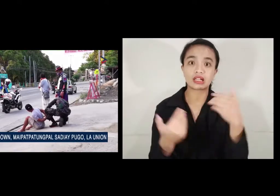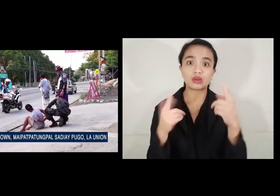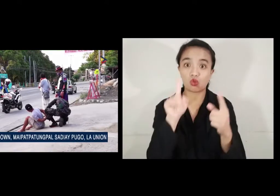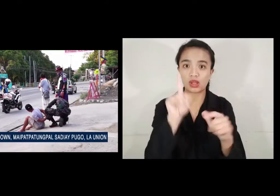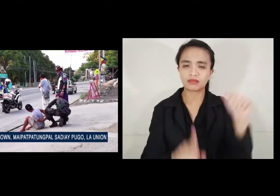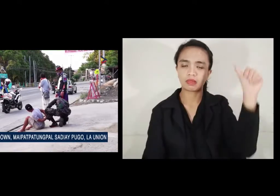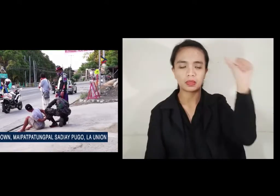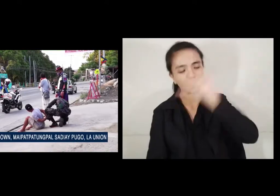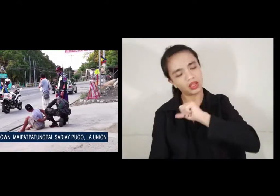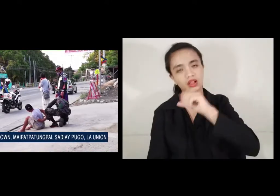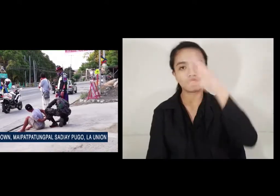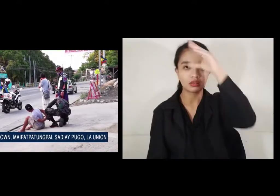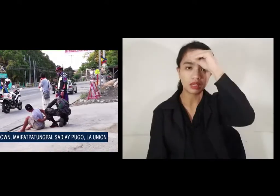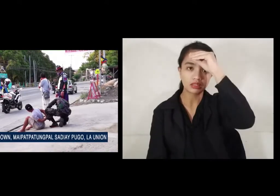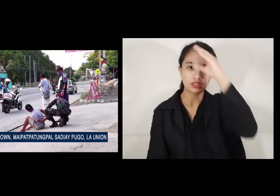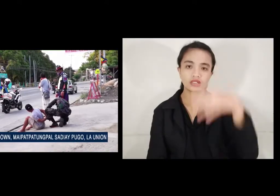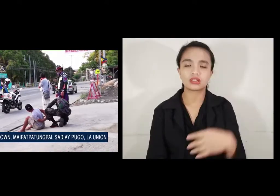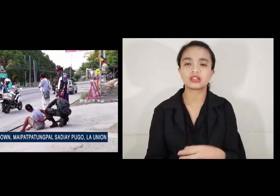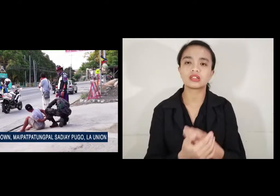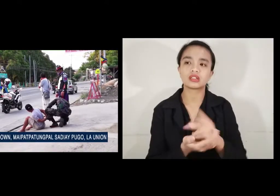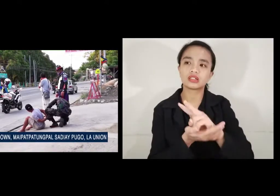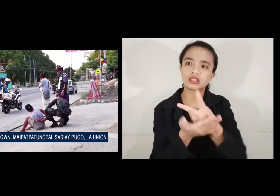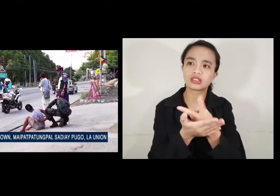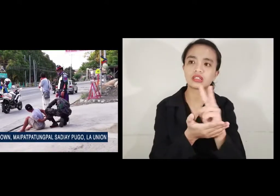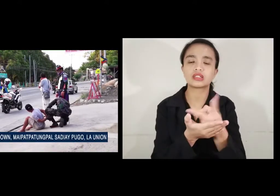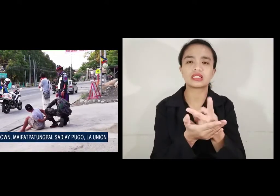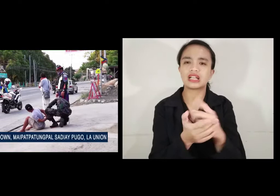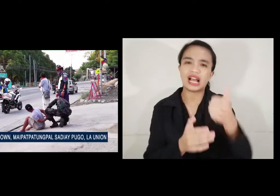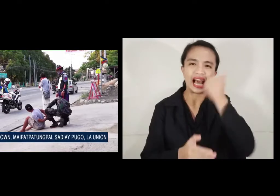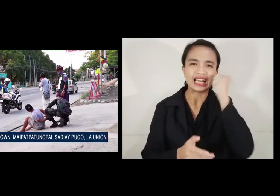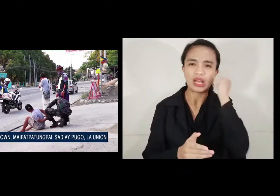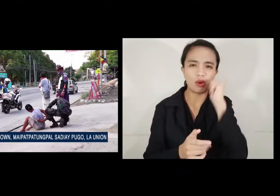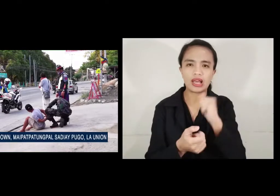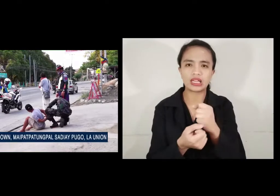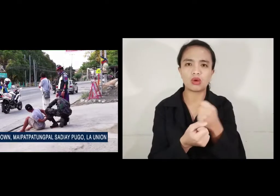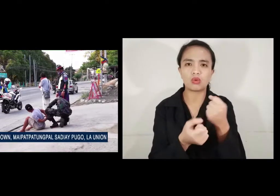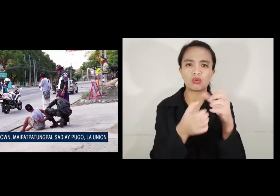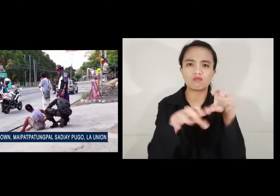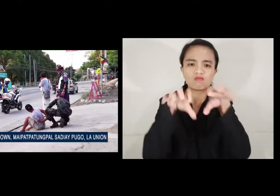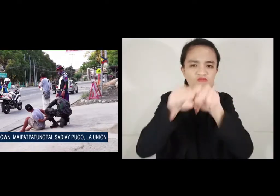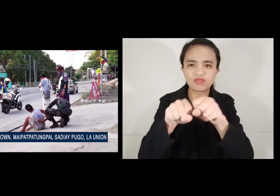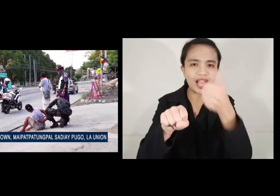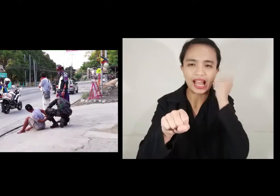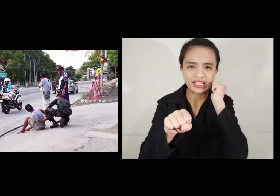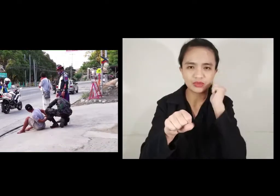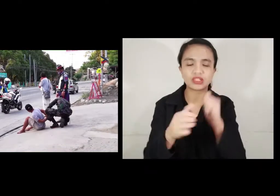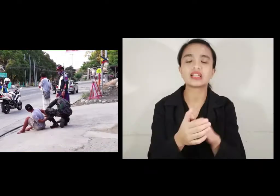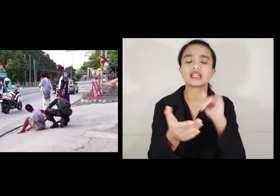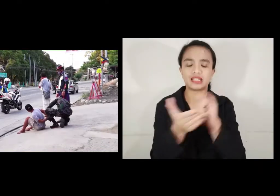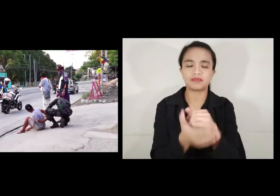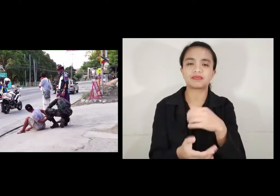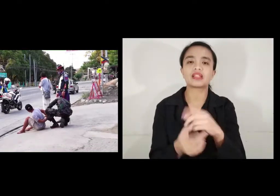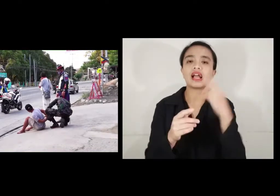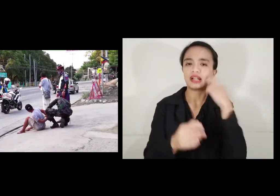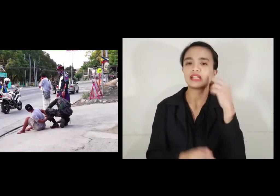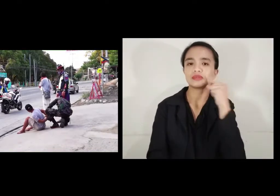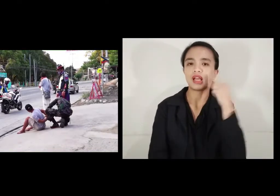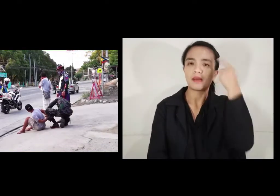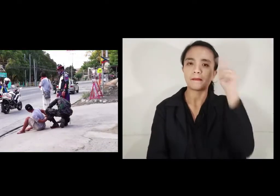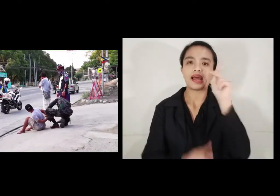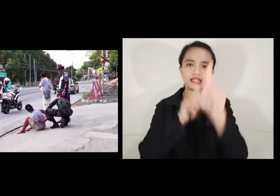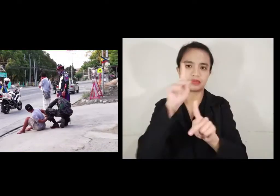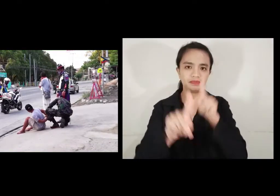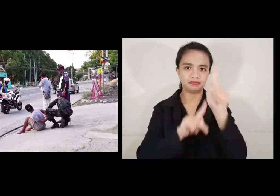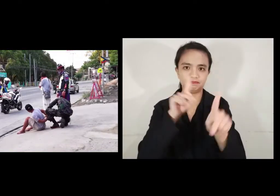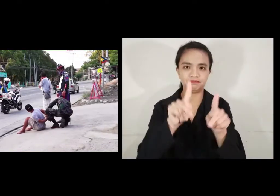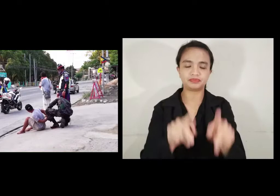nakainom malalaki, a nakemeg, a nagkedkedpay nga agpakemeg kadagiti pulis. Rachel Garcia,